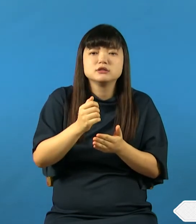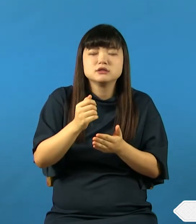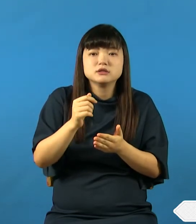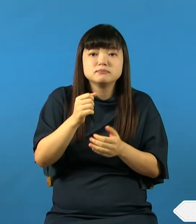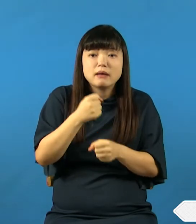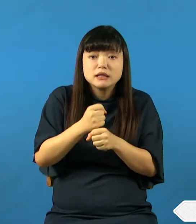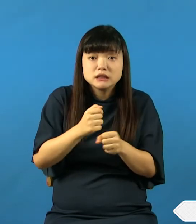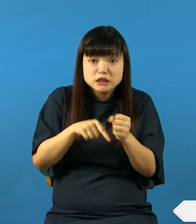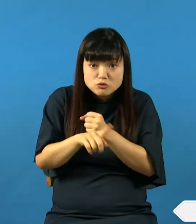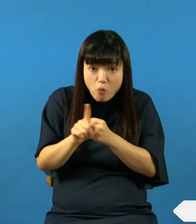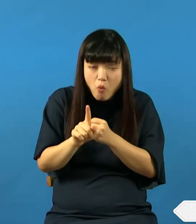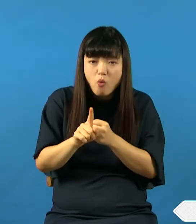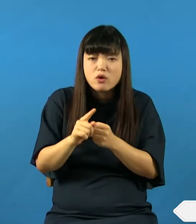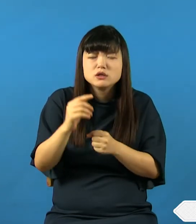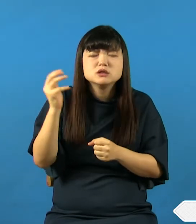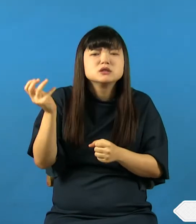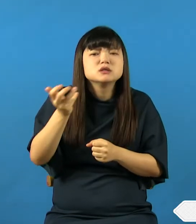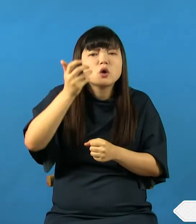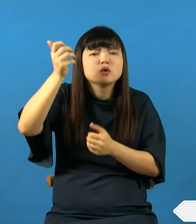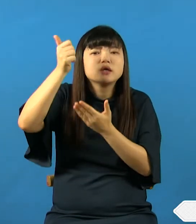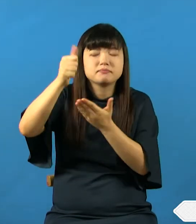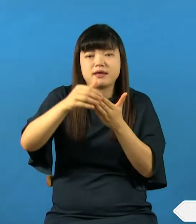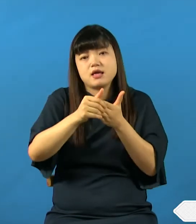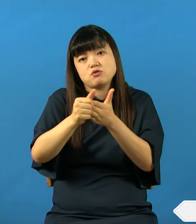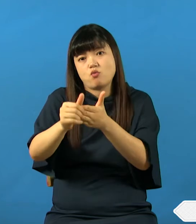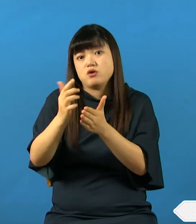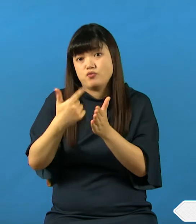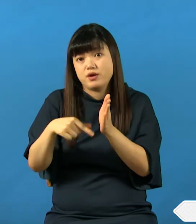우리를 성령님께로 이끄시기 위해서입니다.